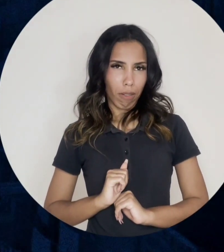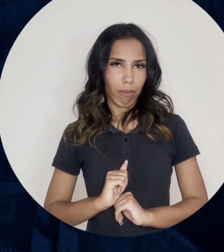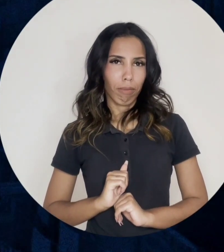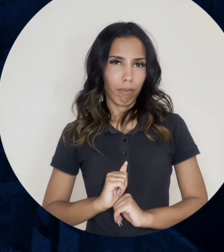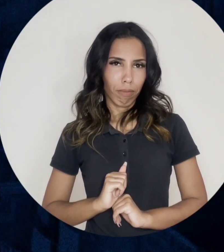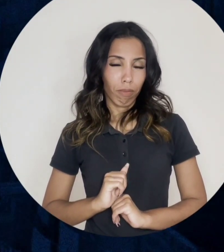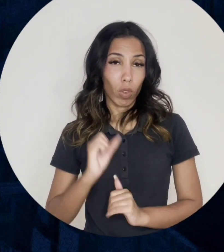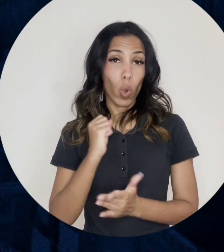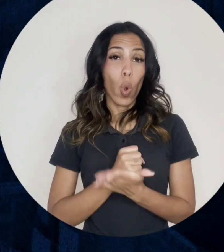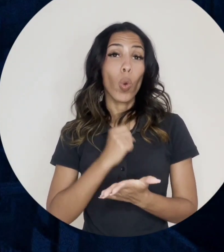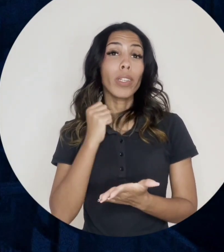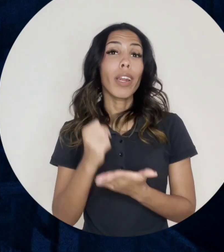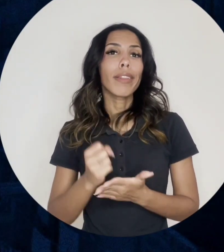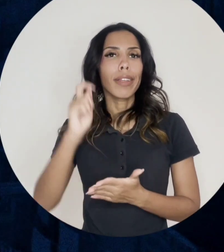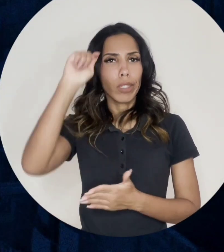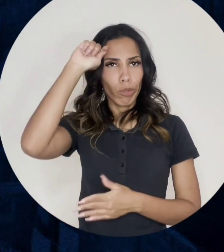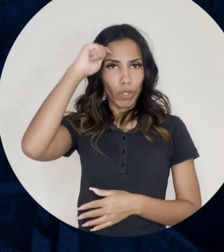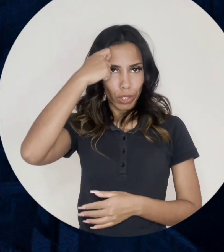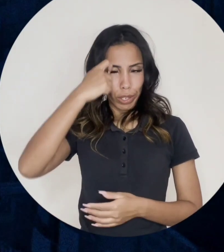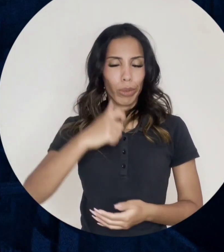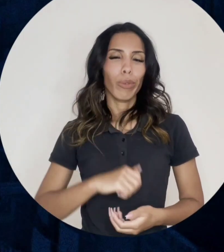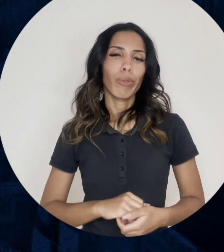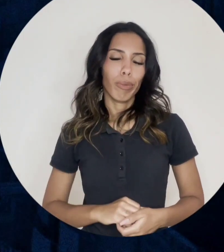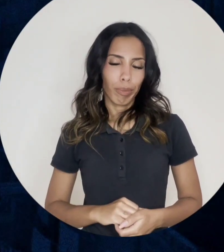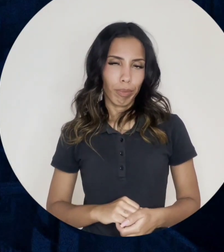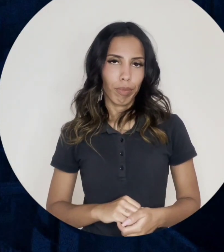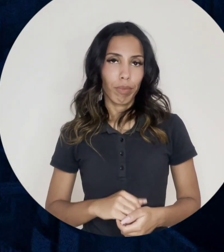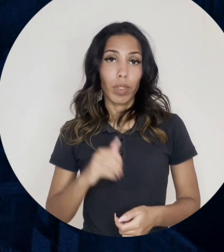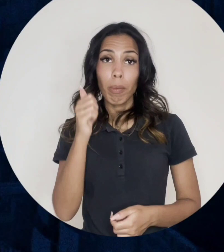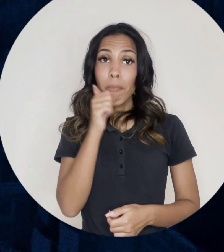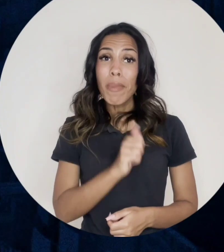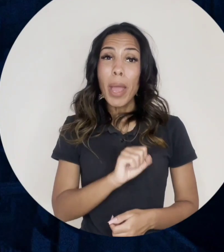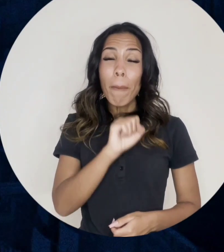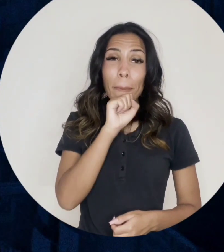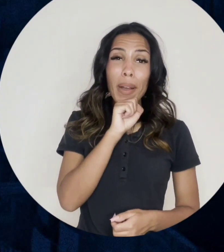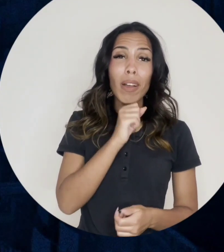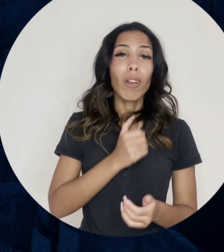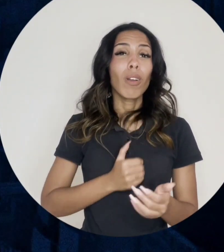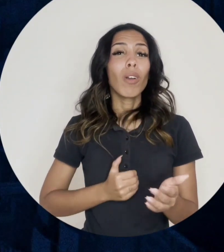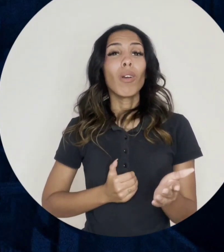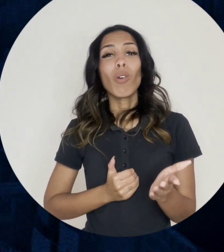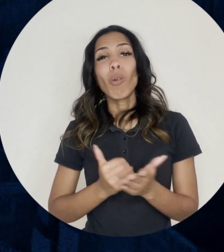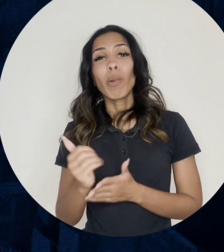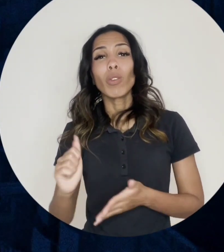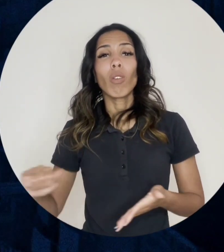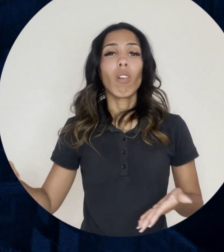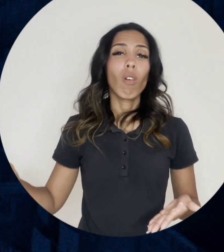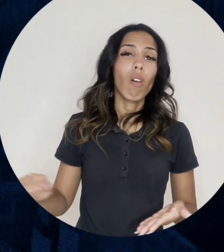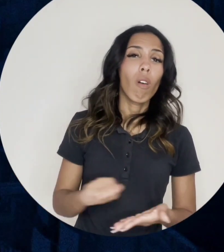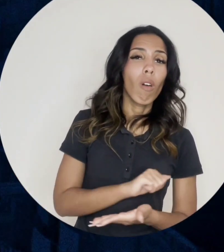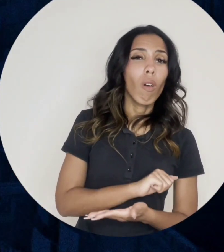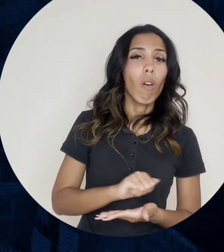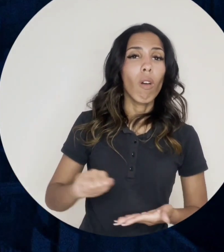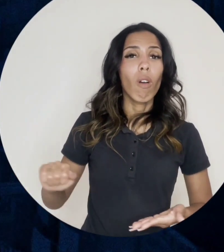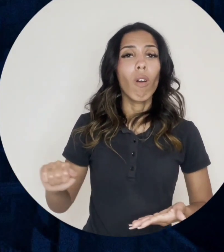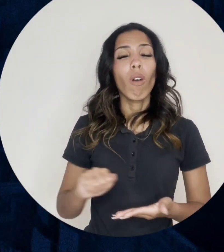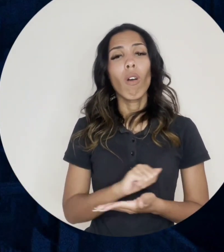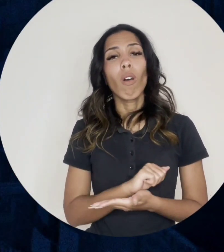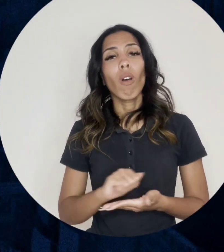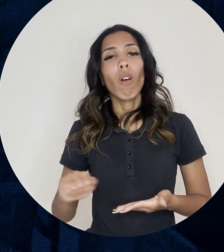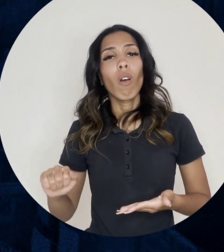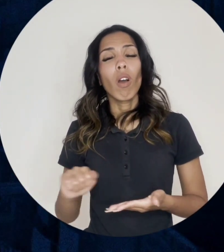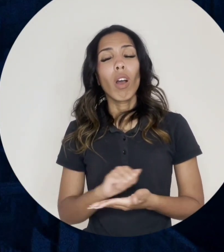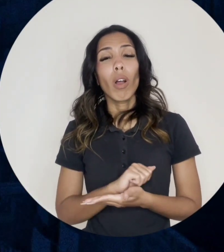A a contratação. contratação. Aí minha mãe começou a passar roupa. Jorge Mamão,